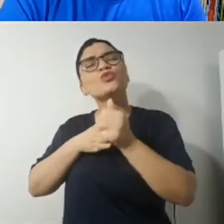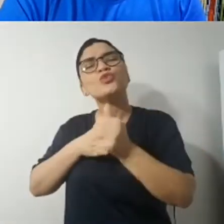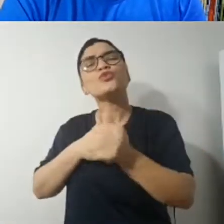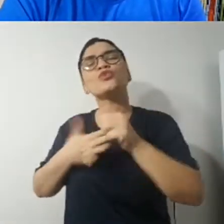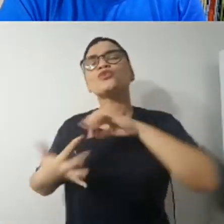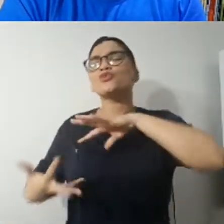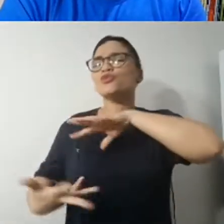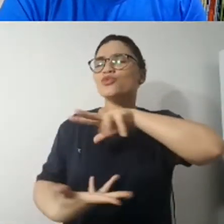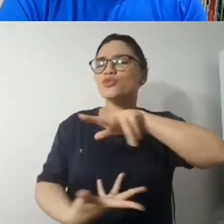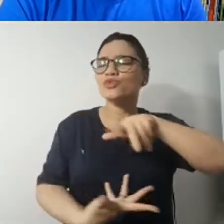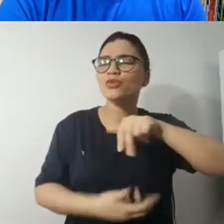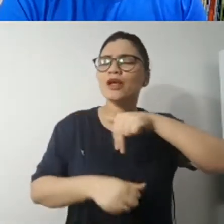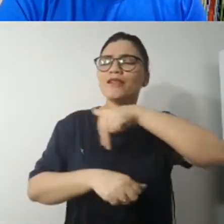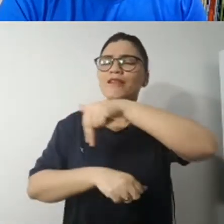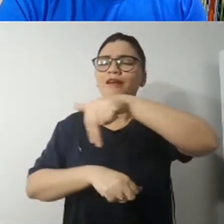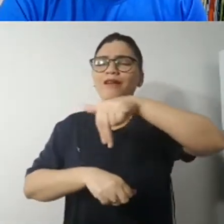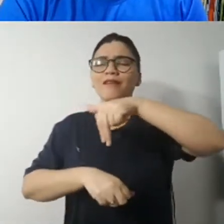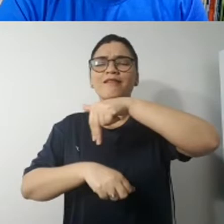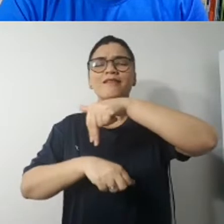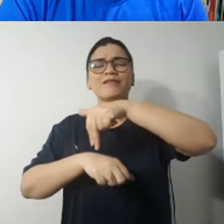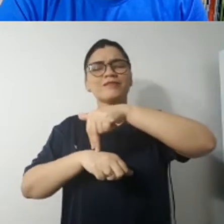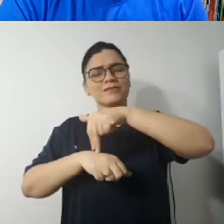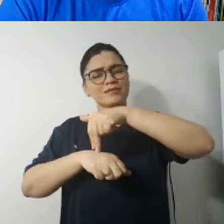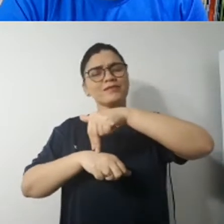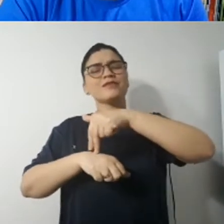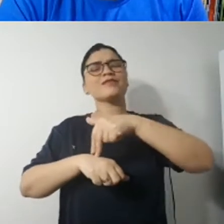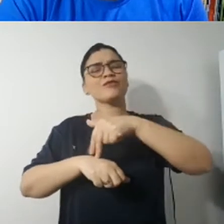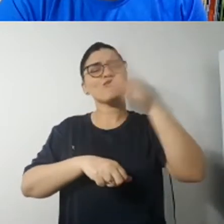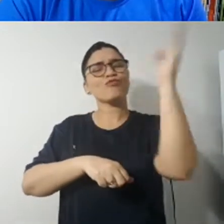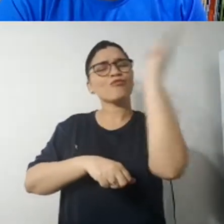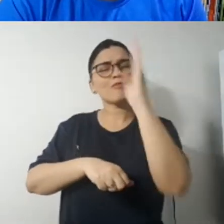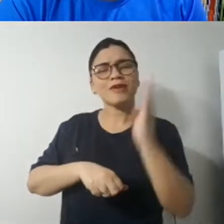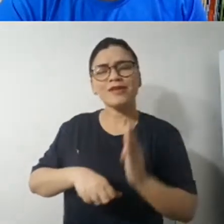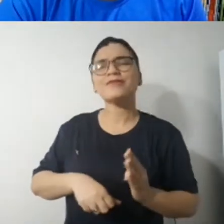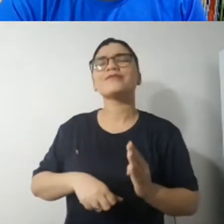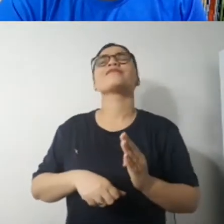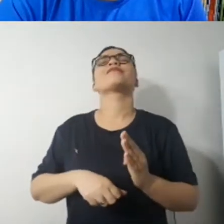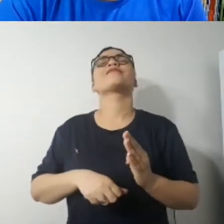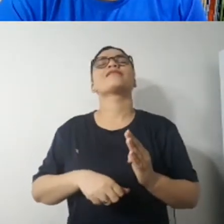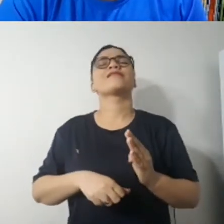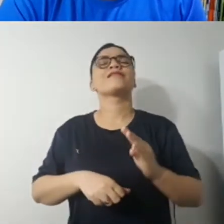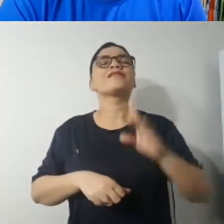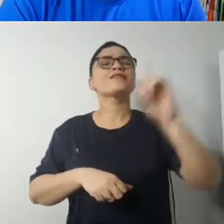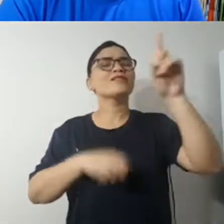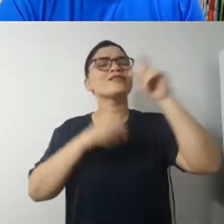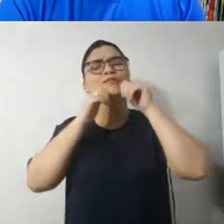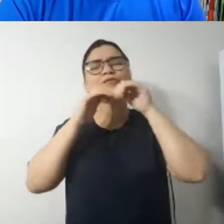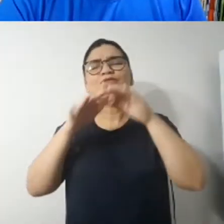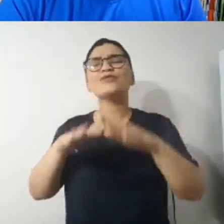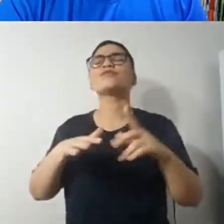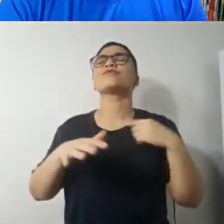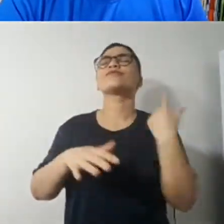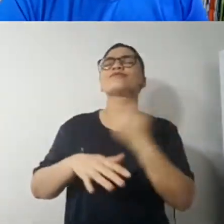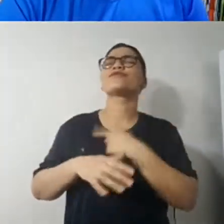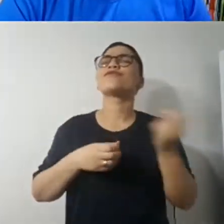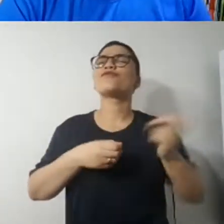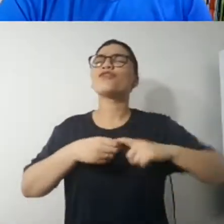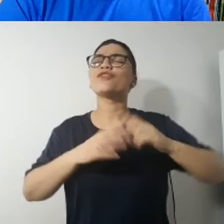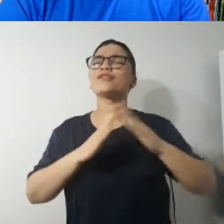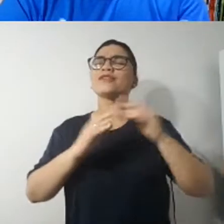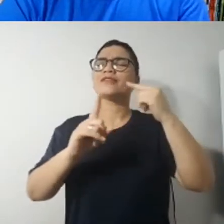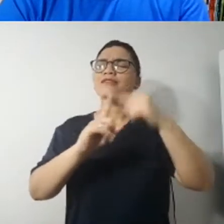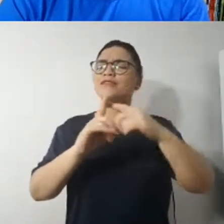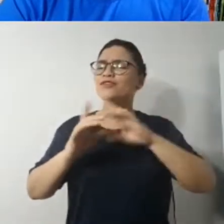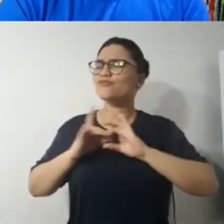tudo isso, Pai. Nos dando a graça de podermos voltar a congregar, estarmos juntos, Pai. Esteja abençoando cada pessoa que está